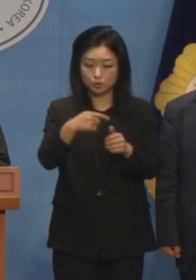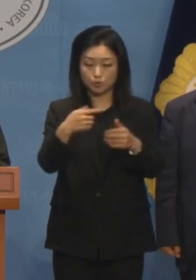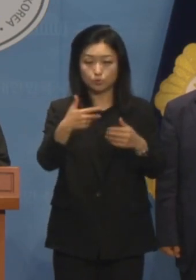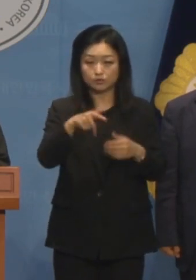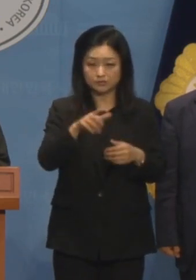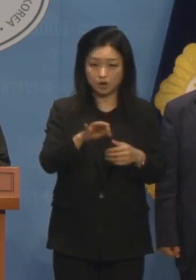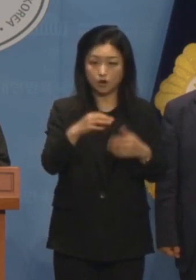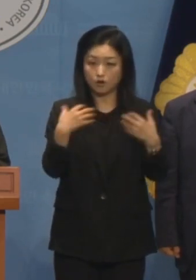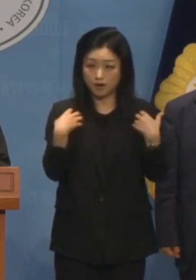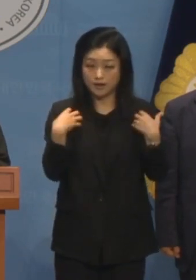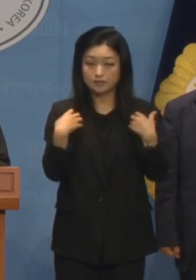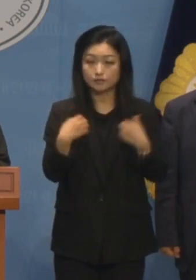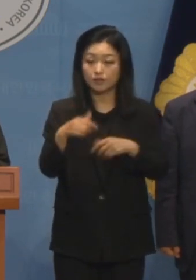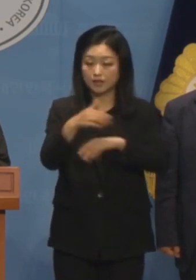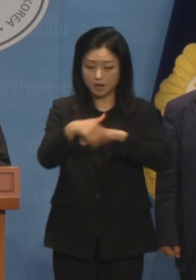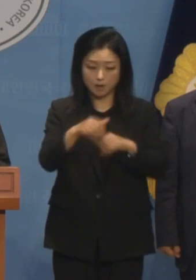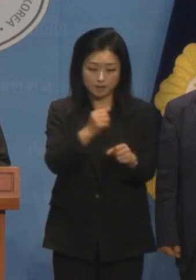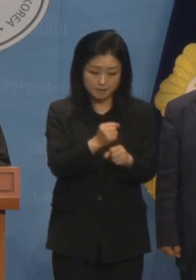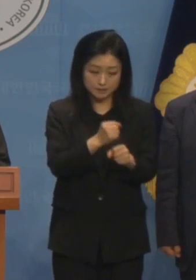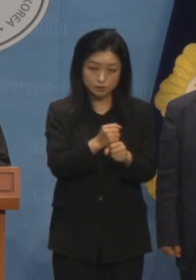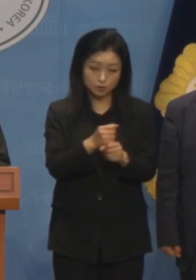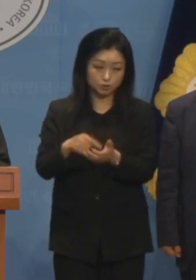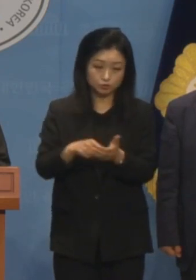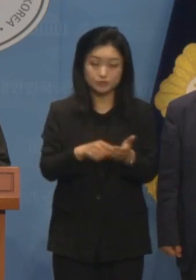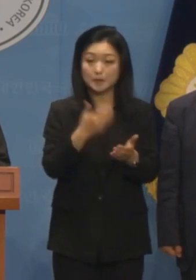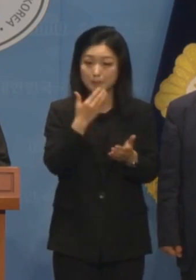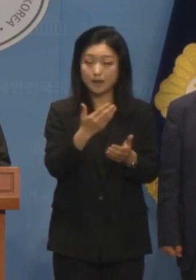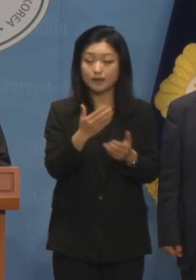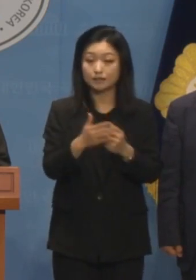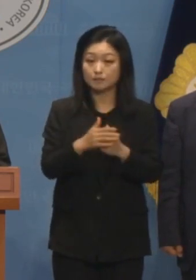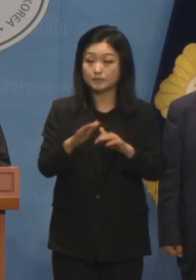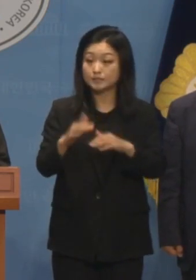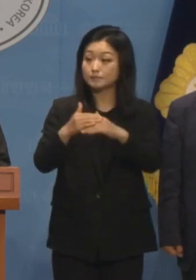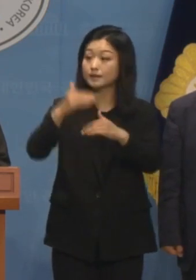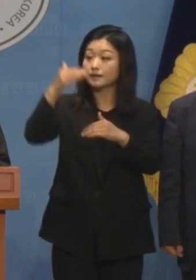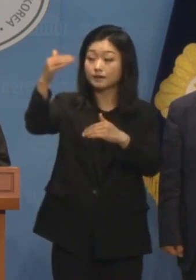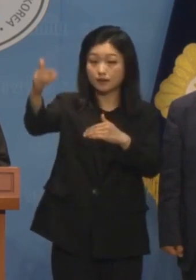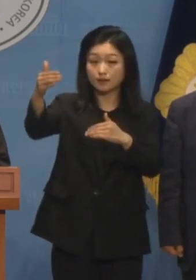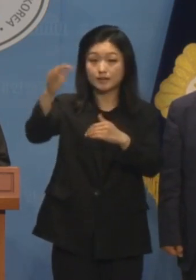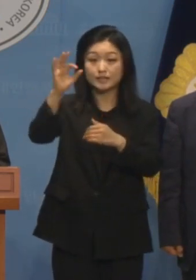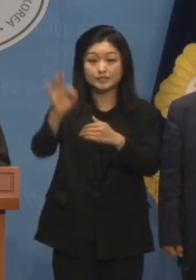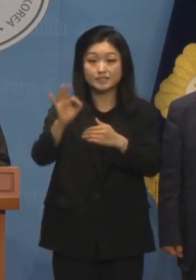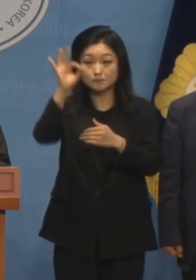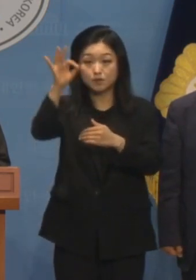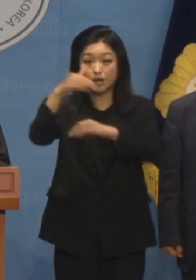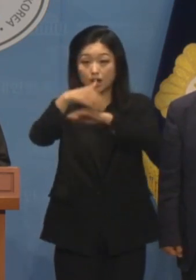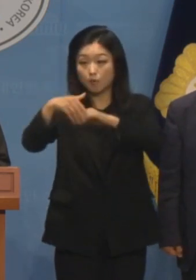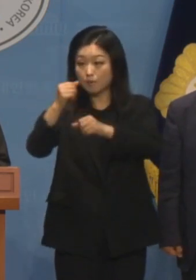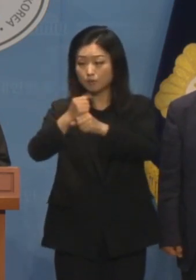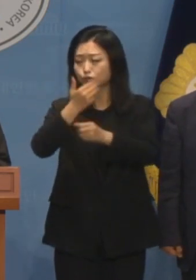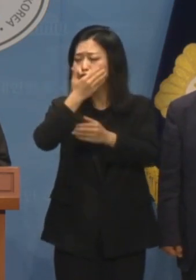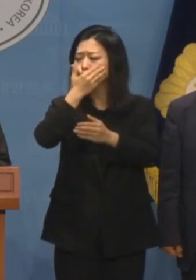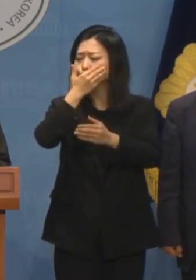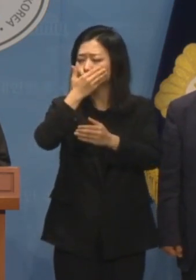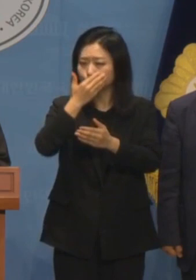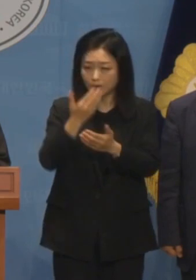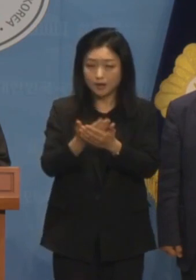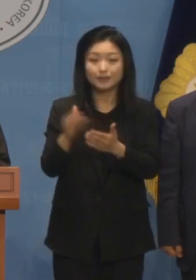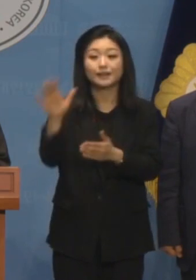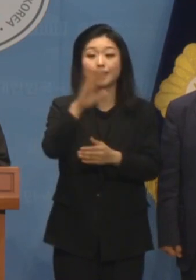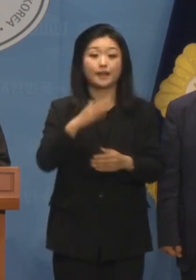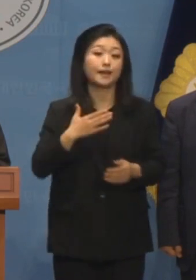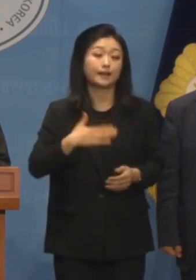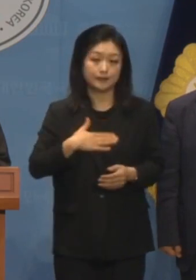해당 기관에서는 정책 수립과 추진이 이루어지기 때문에 우리 교육에 미치는 영향이 매우 크다는 것은 모두가